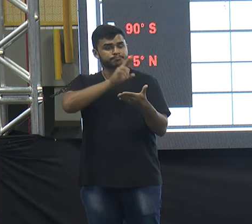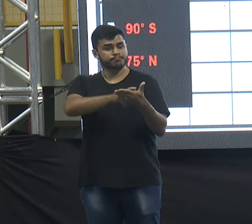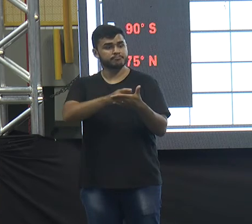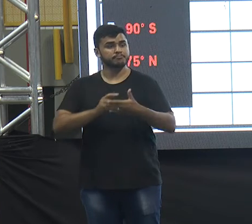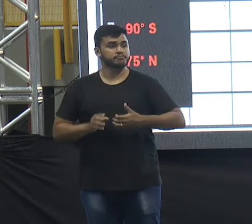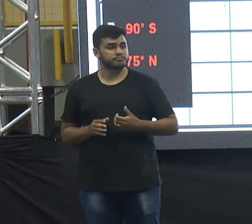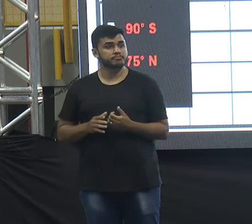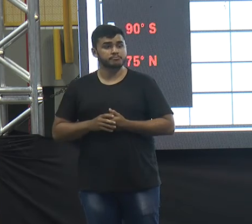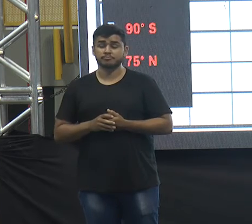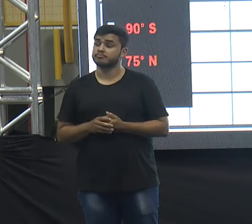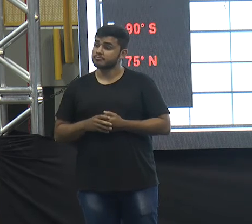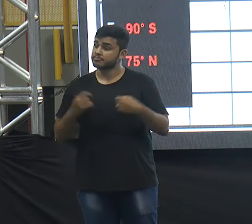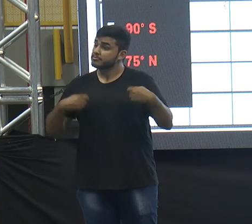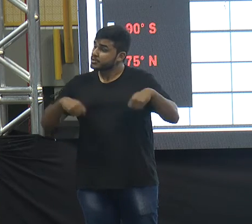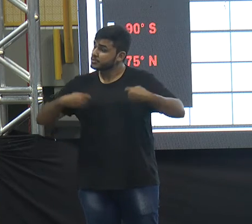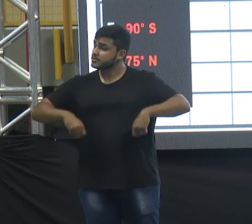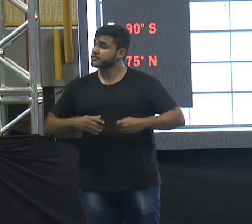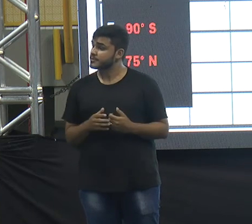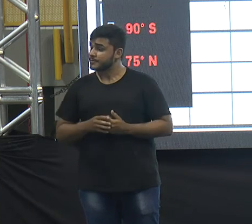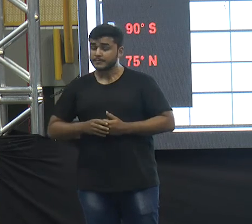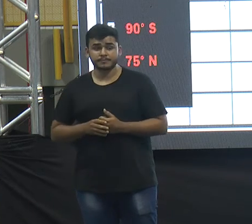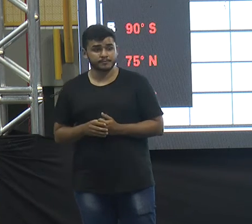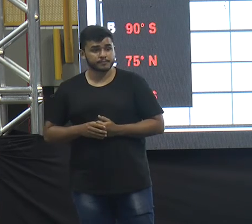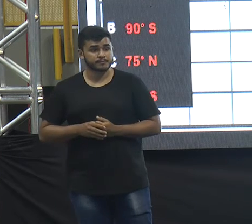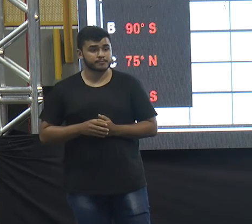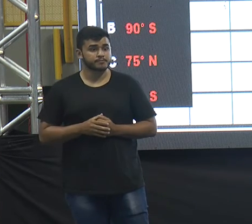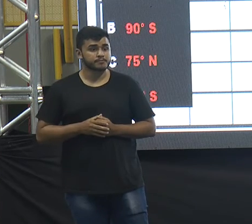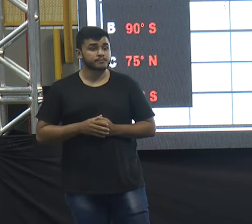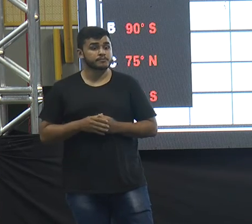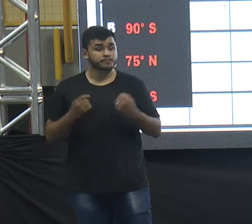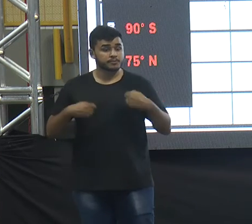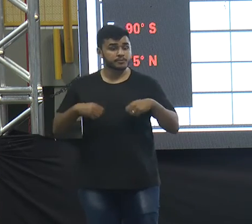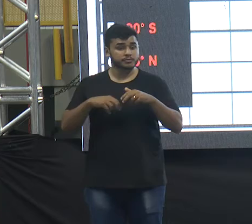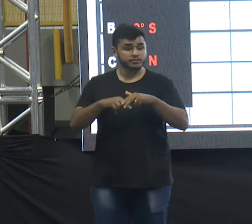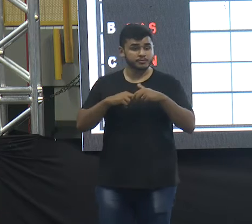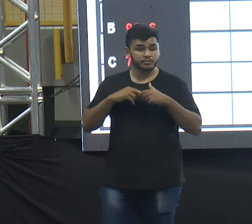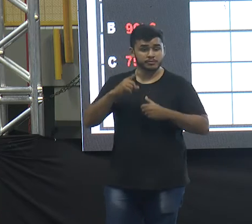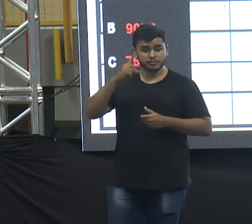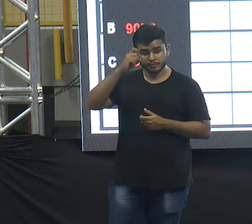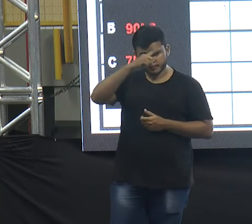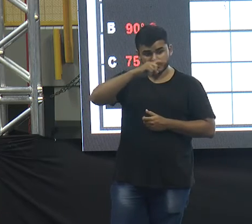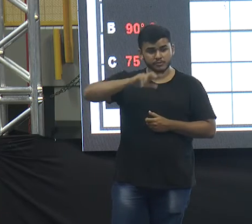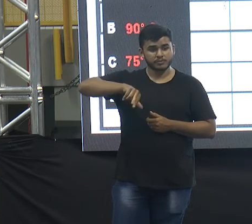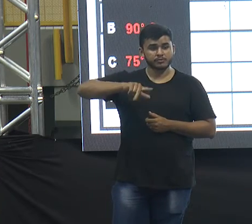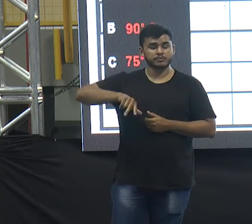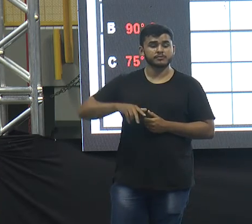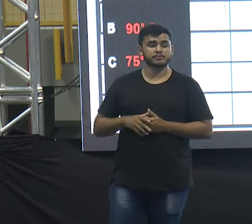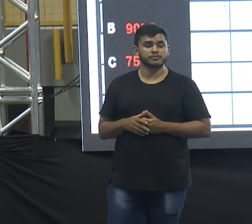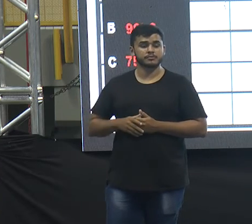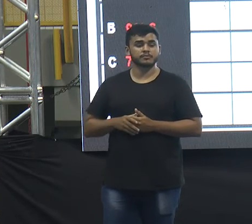tem que chegar ali perto, entendeu? Mas a prova não é difícil, a prova é fácil.